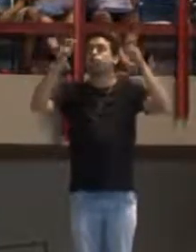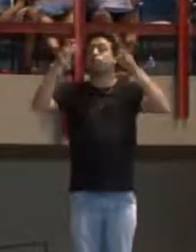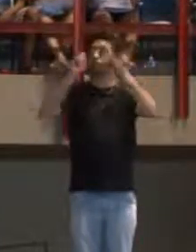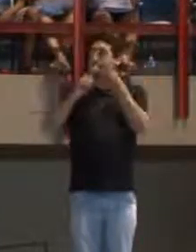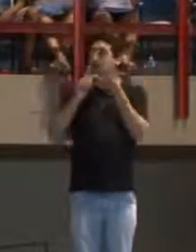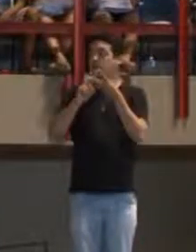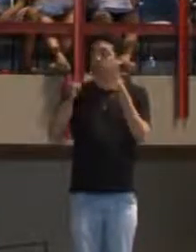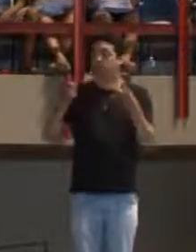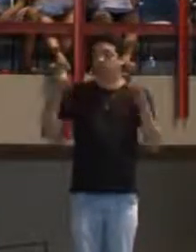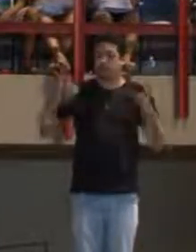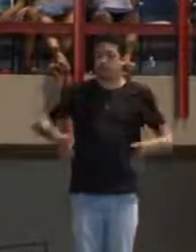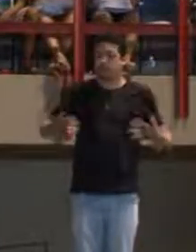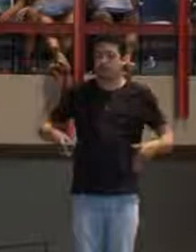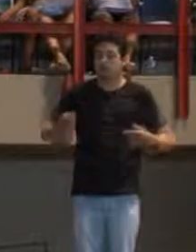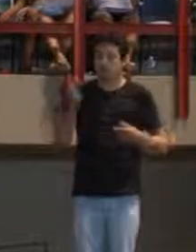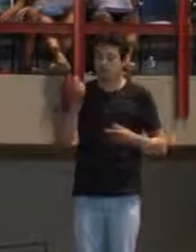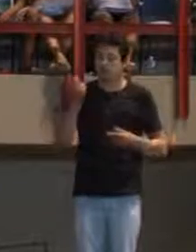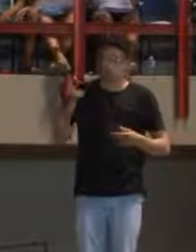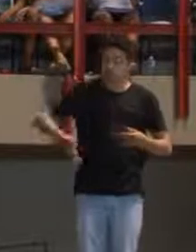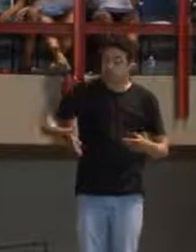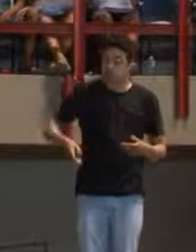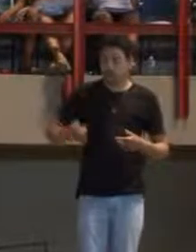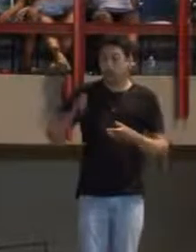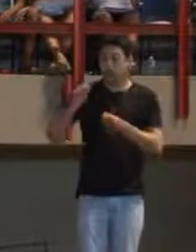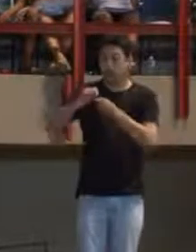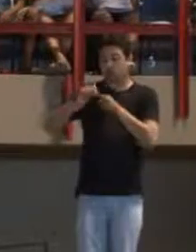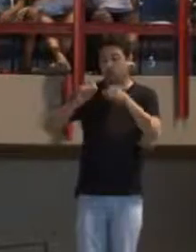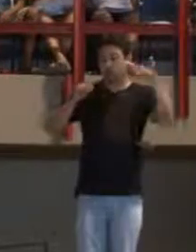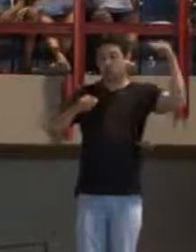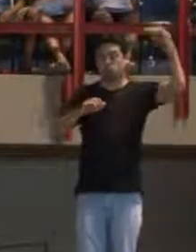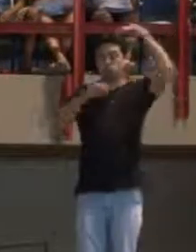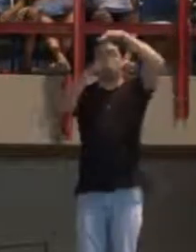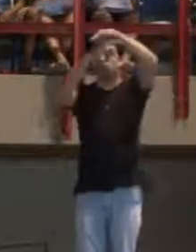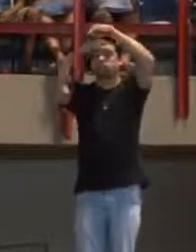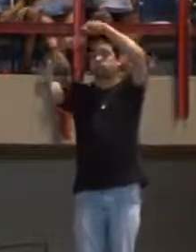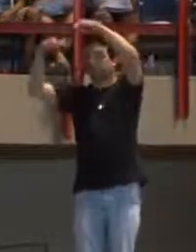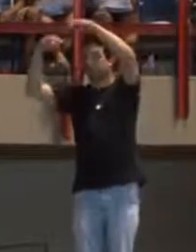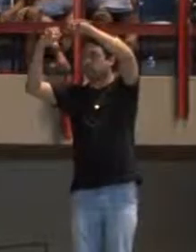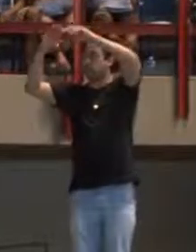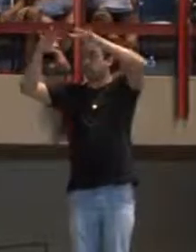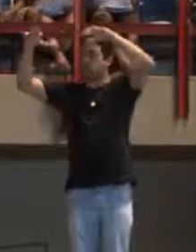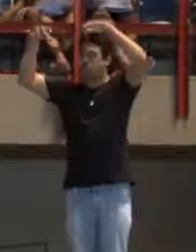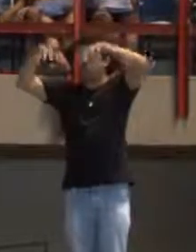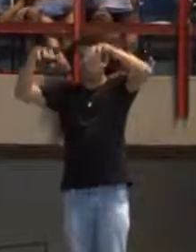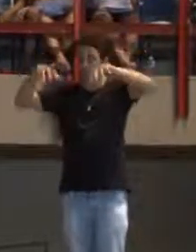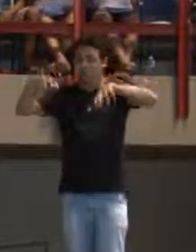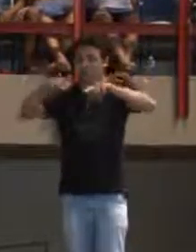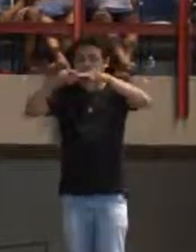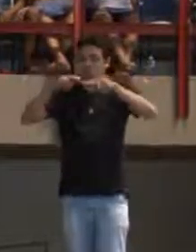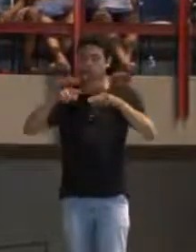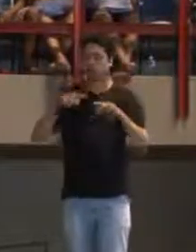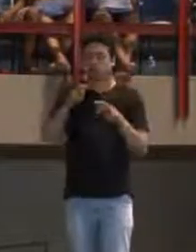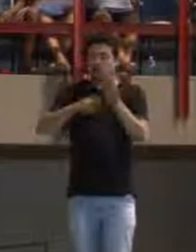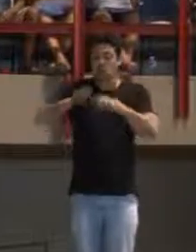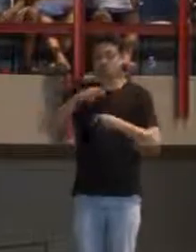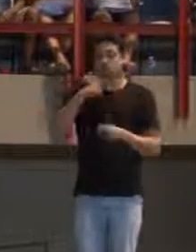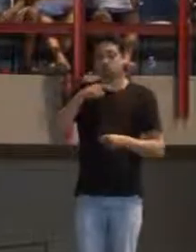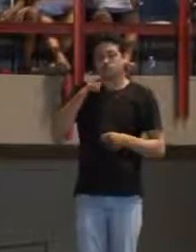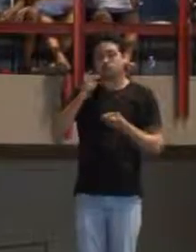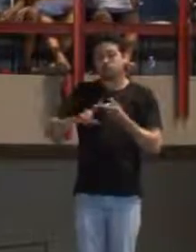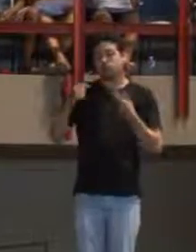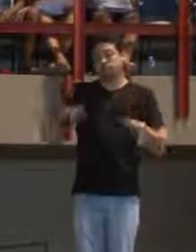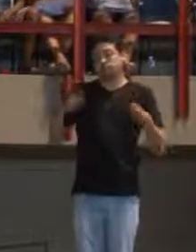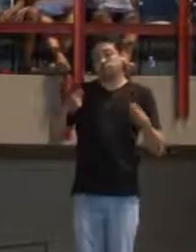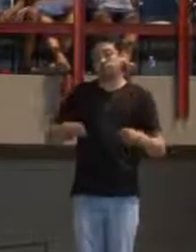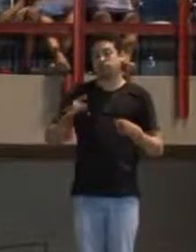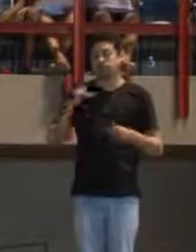muito caro fazer chuva artificial. Por isso que acaba não compensando economicamente, tá? E precisa de